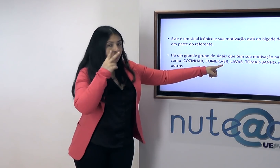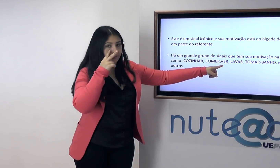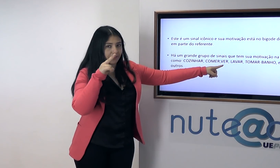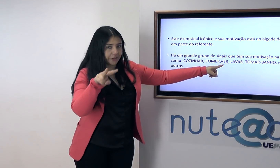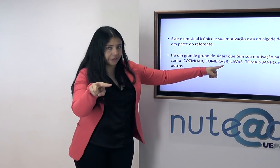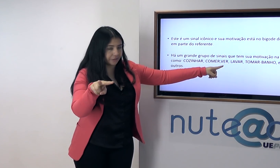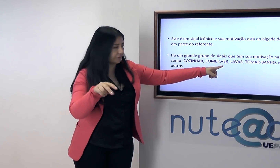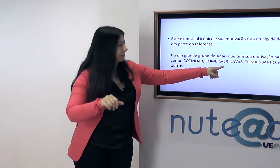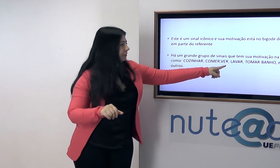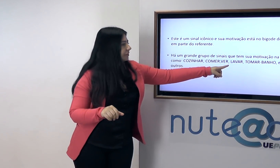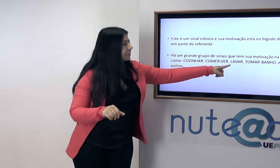Ver.